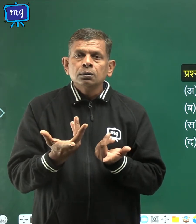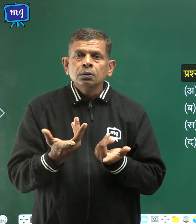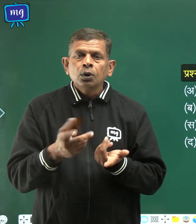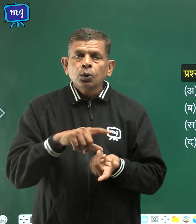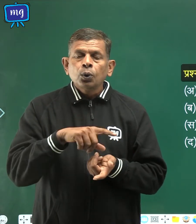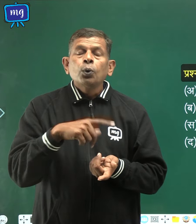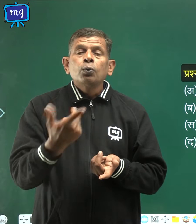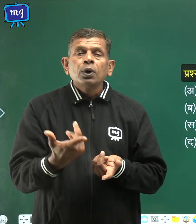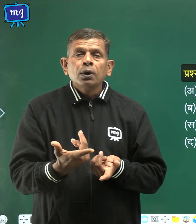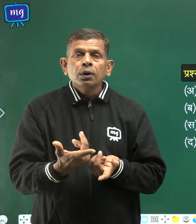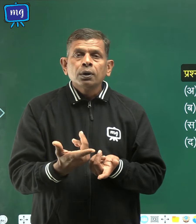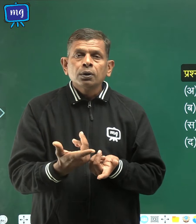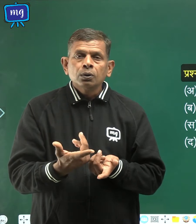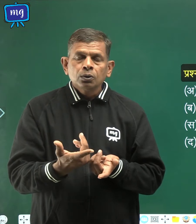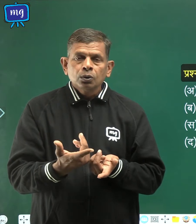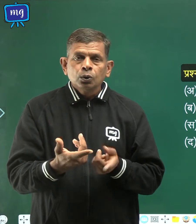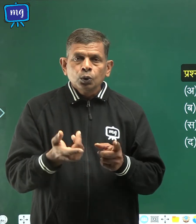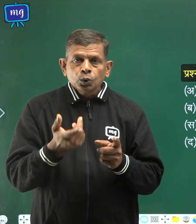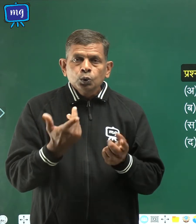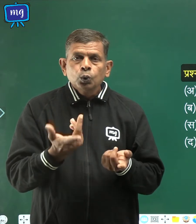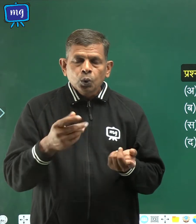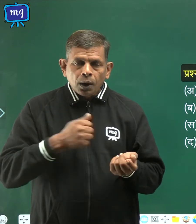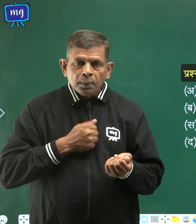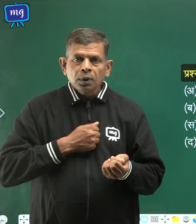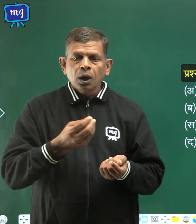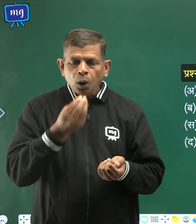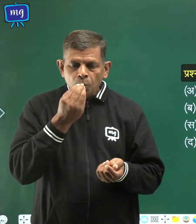वे जो अपना भोजन